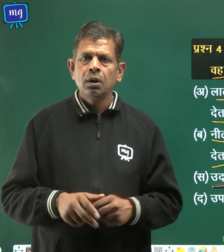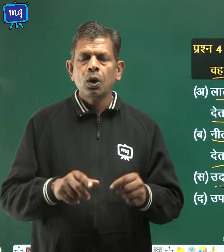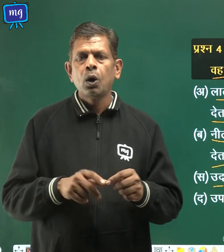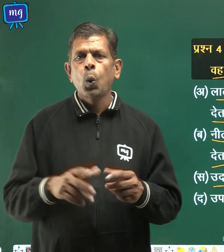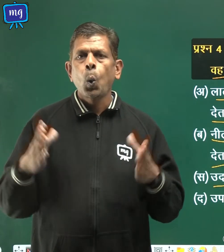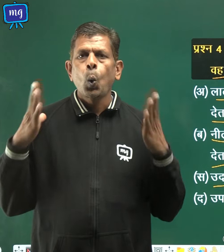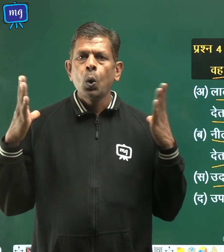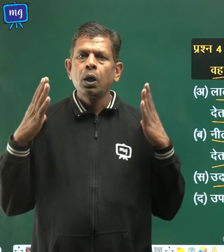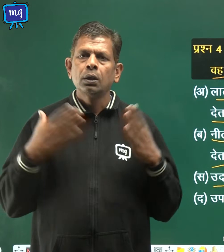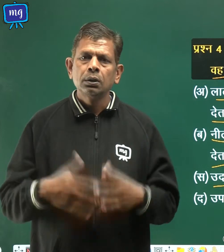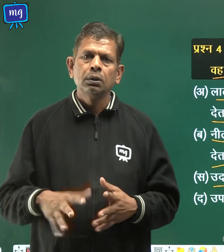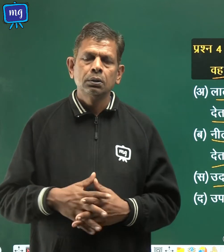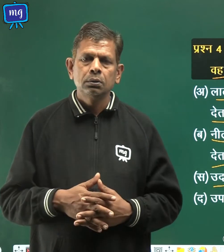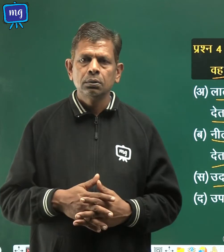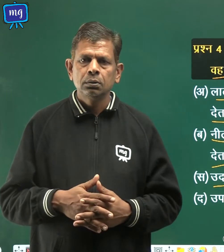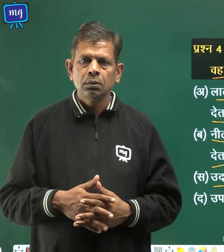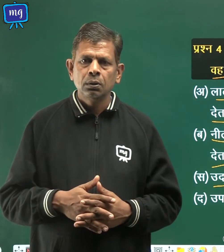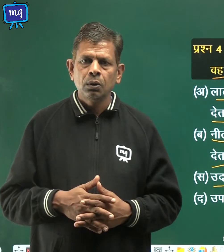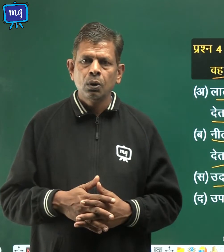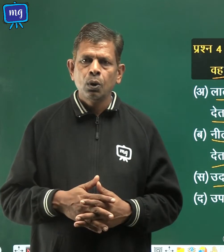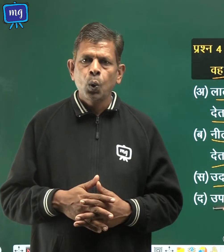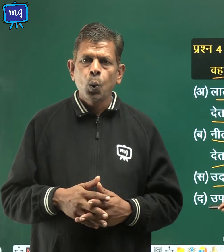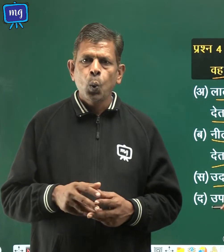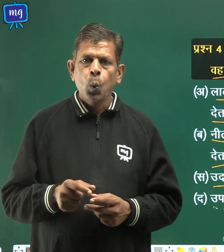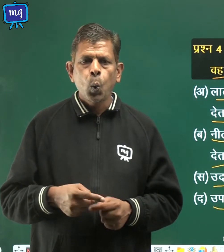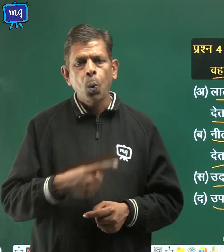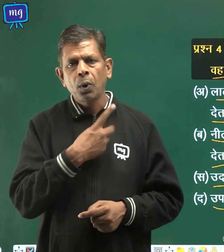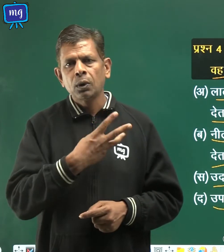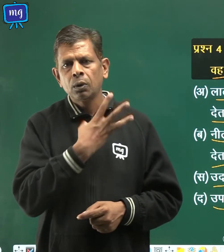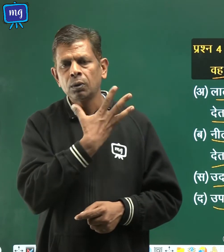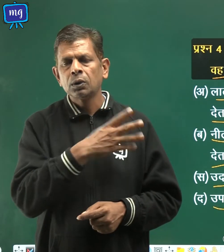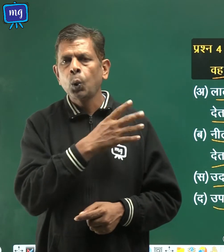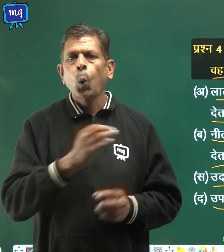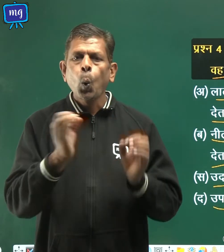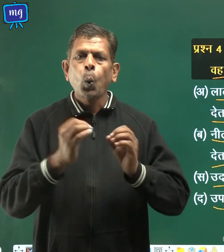उदासीन रहता है, उपयुक्त में से कोई नहीं।